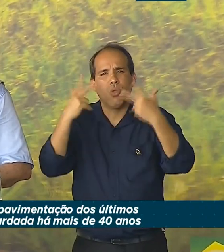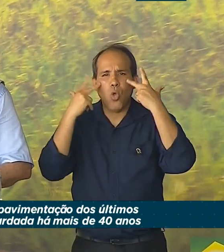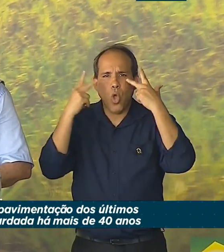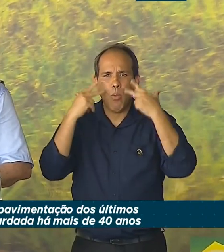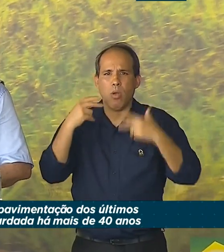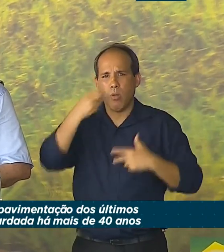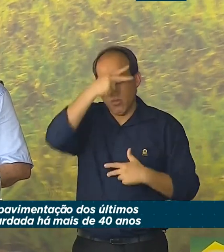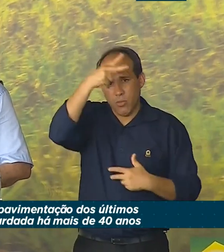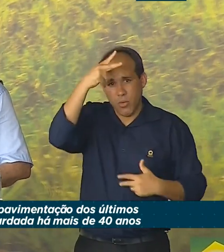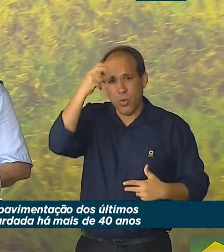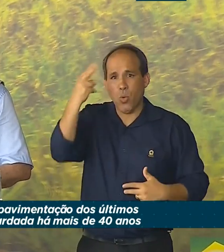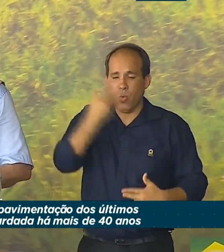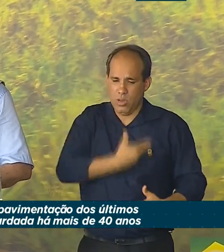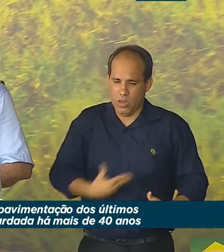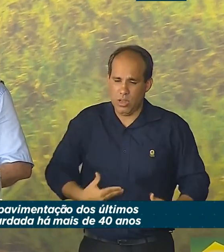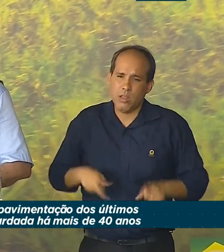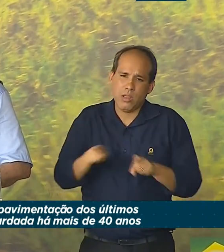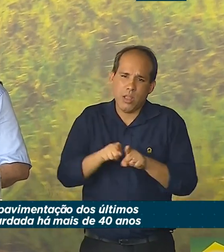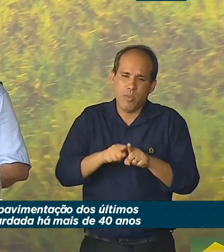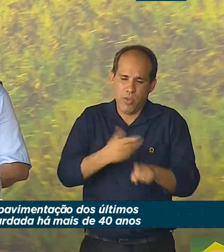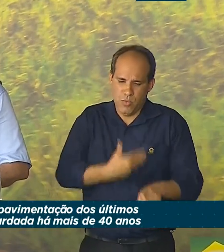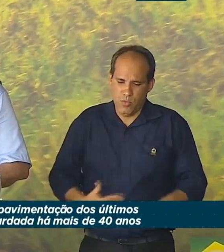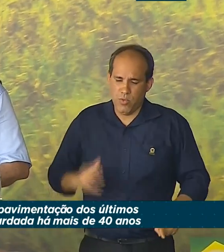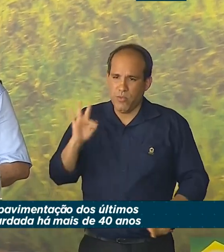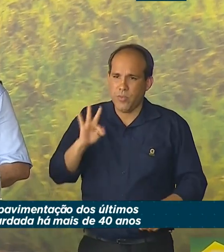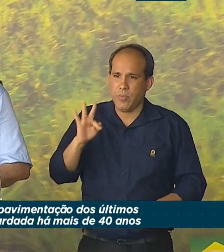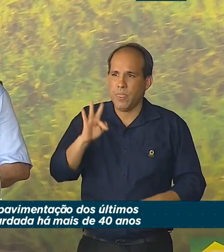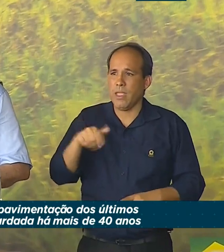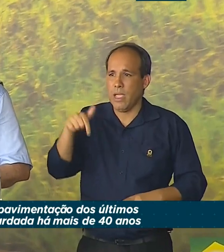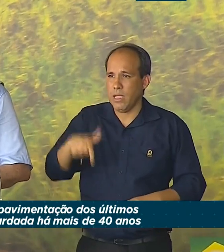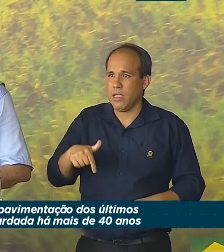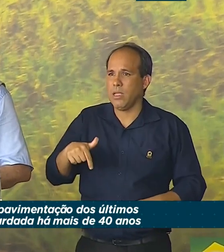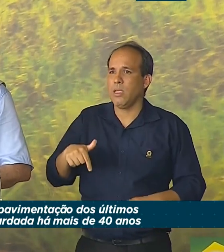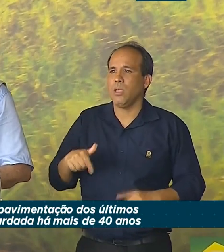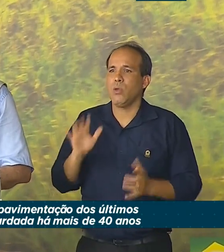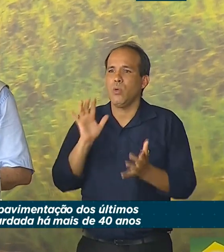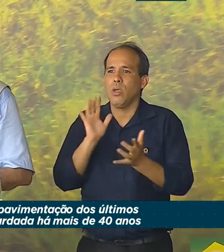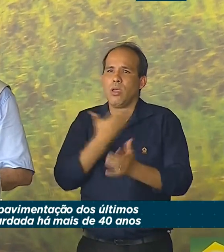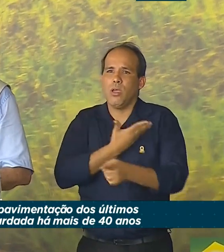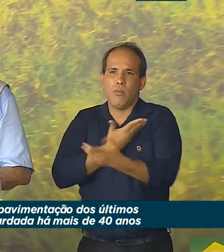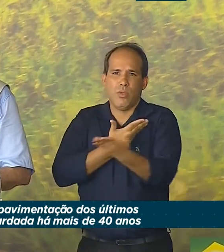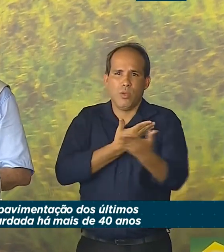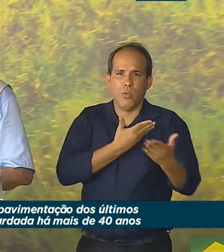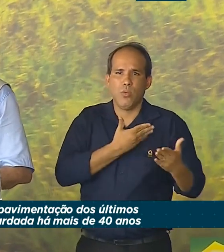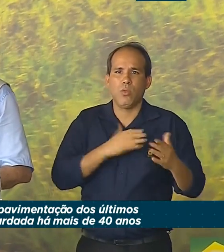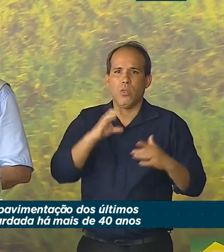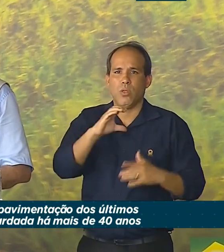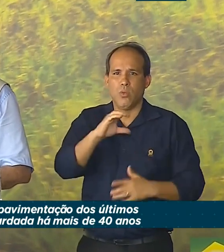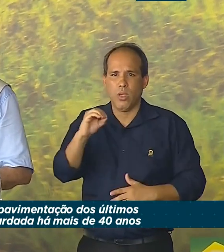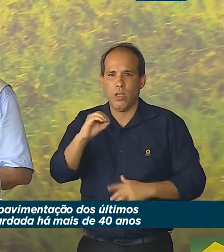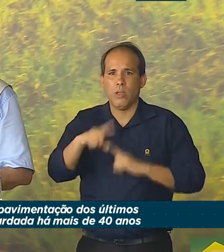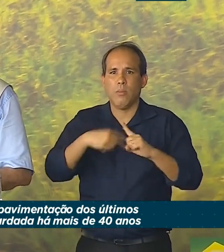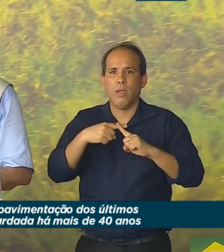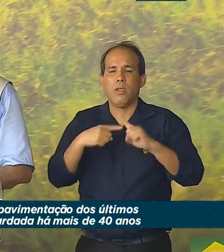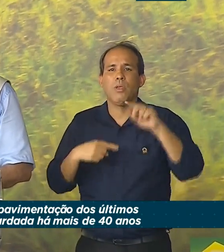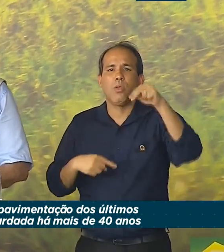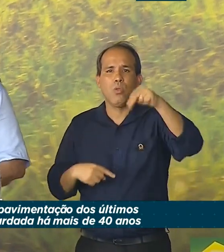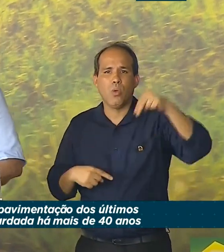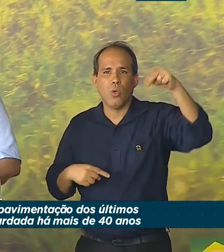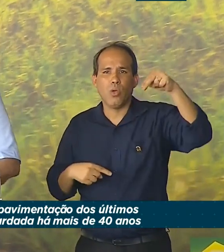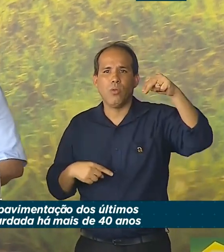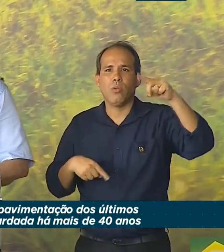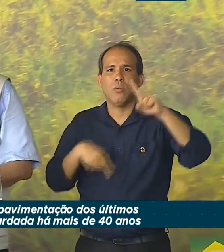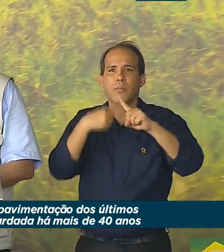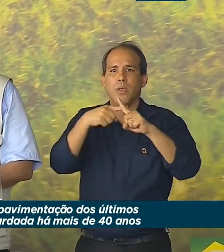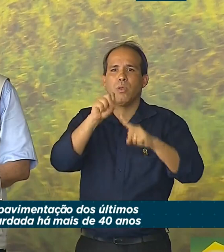Federal. Meus amigos aqui do norte, do centro, oeste, do sul, do